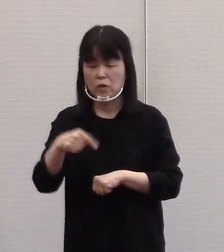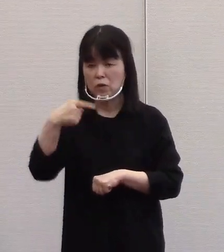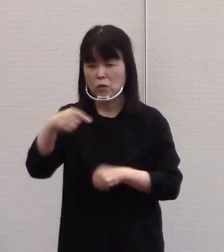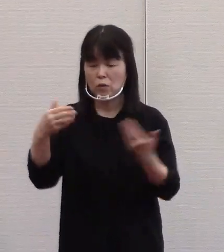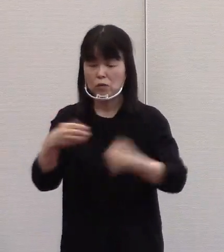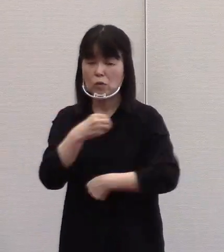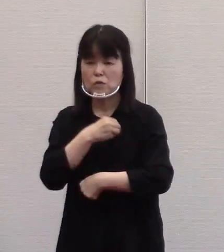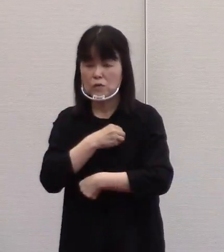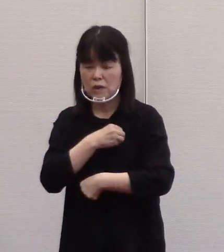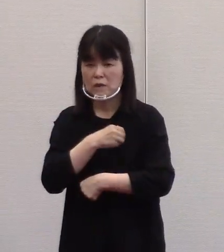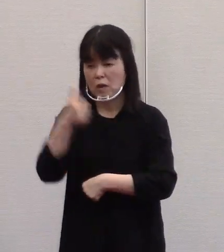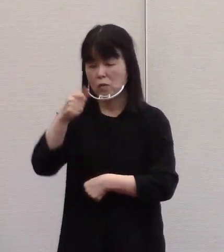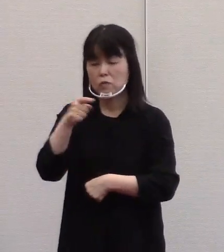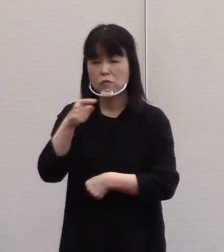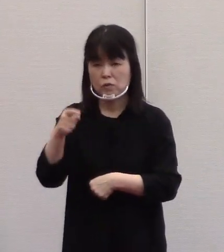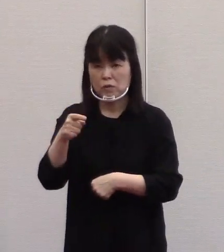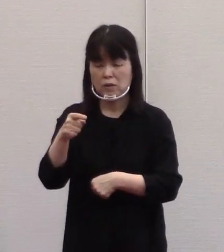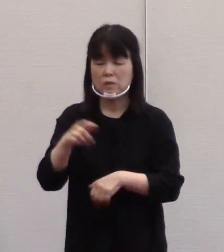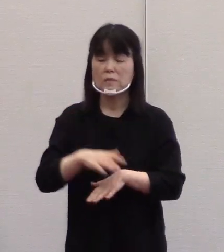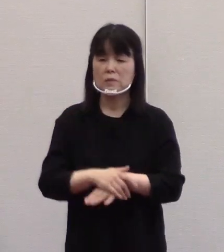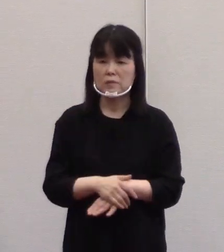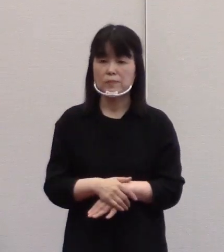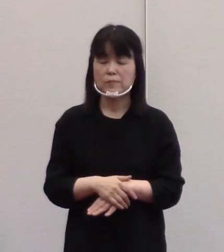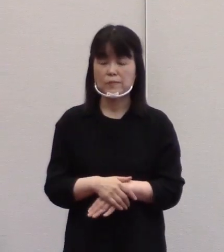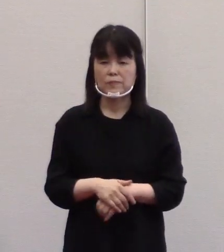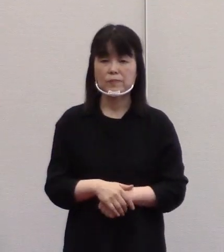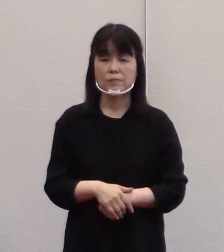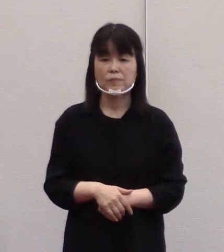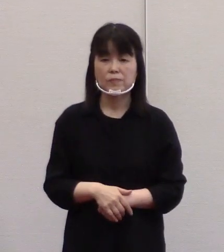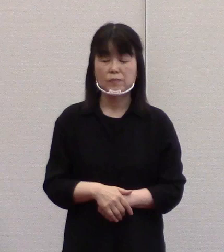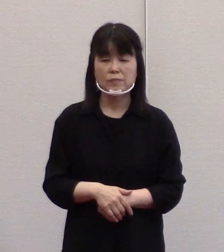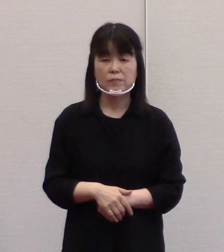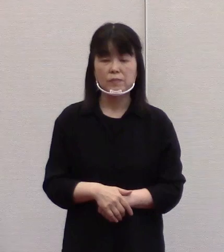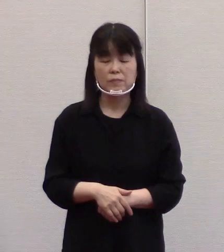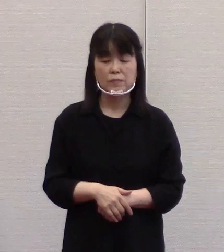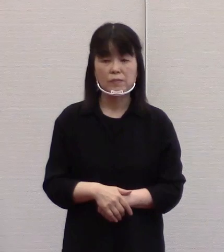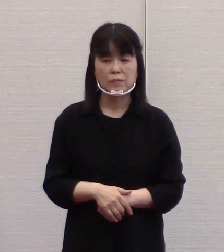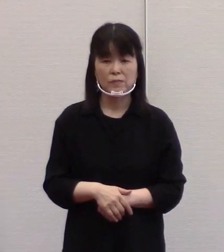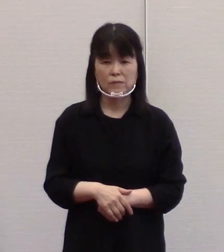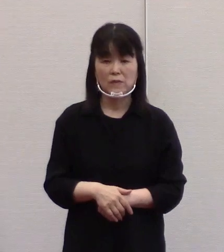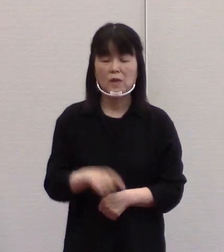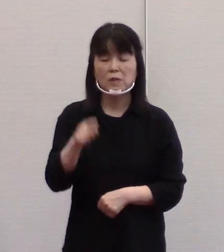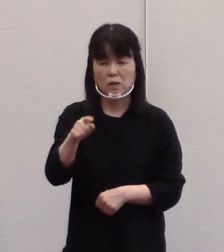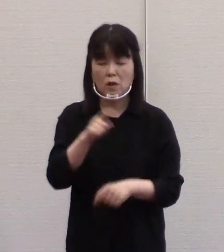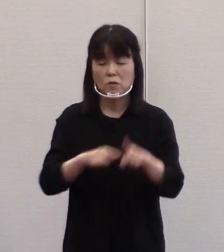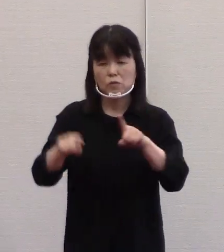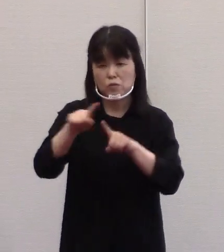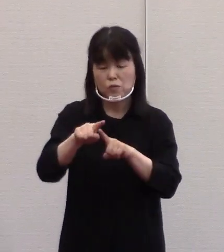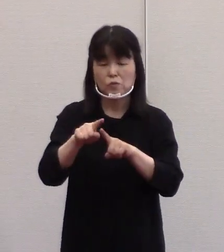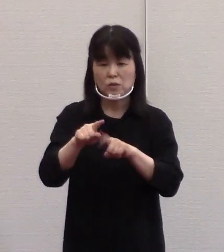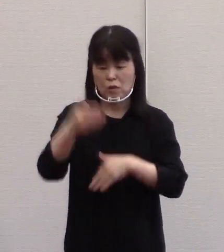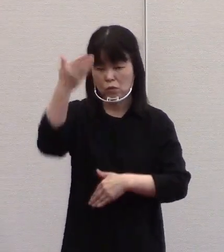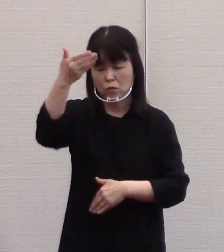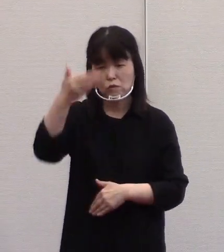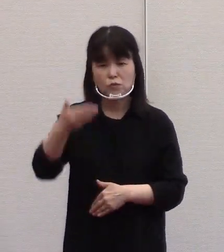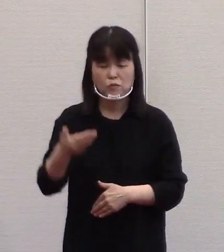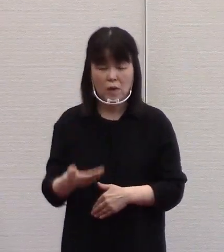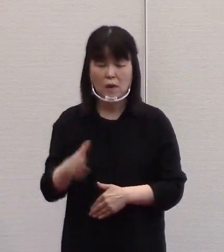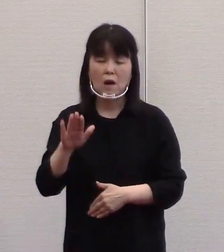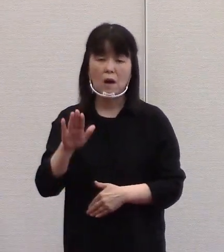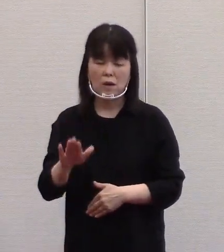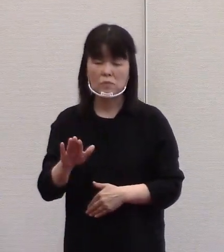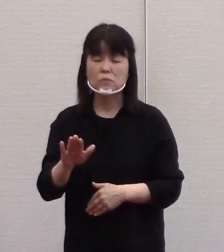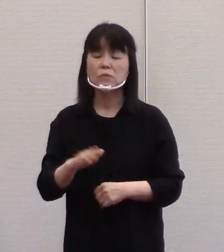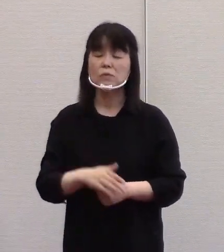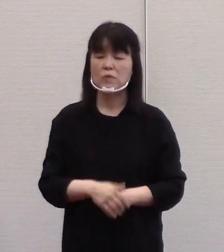学長なさってましたので、たださっき言ったように、その優先順位といいますか、そのつけ